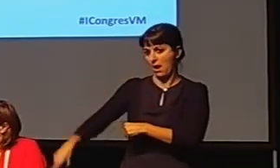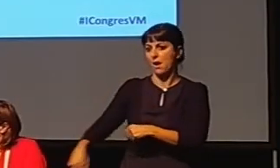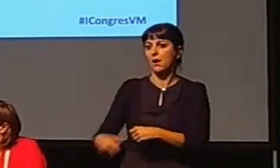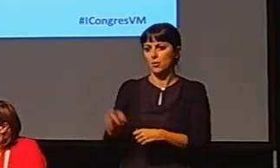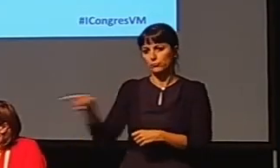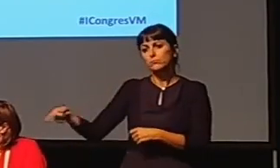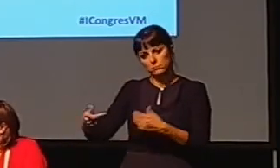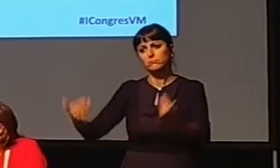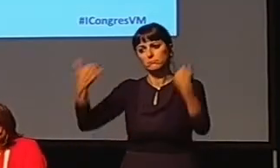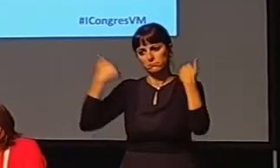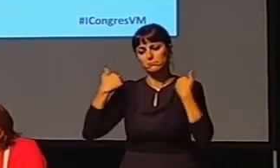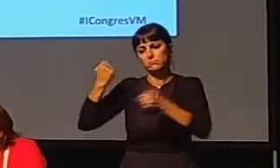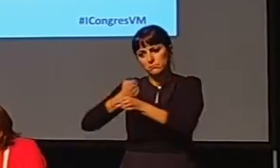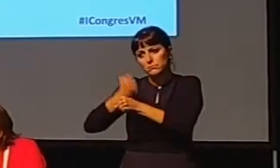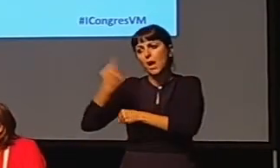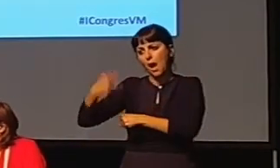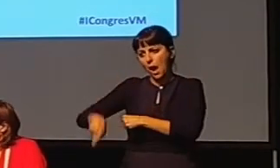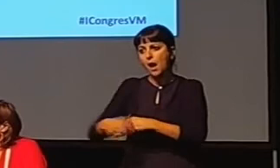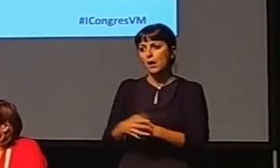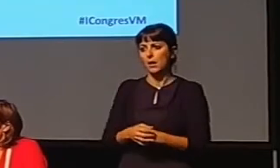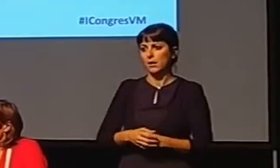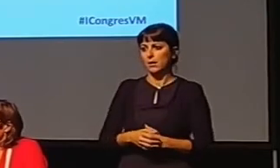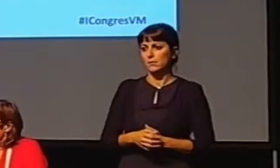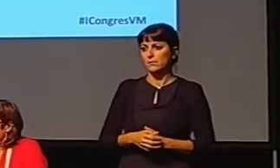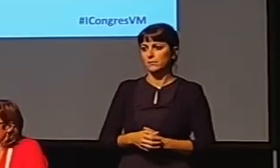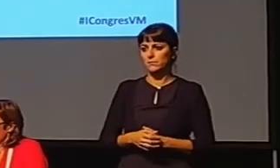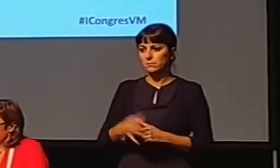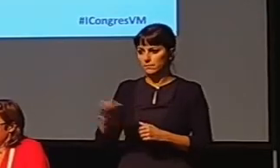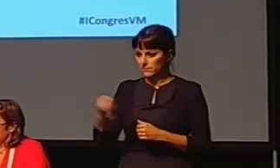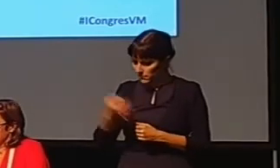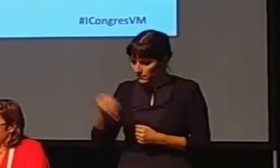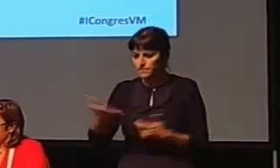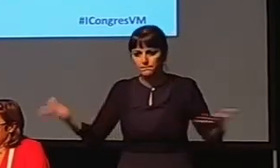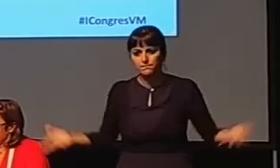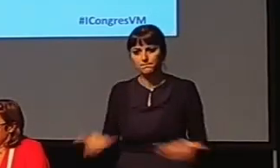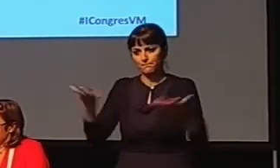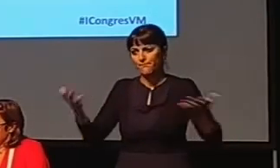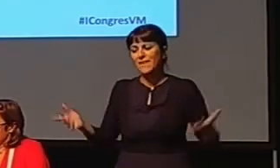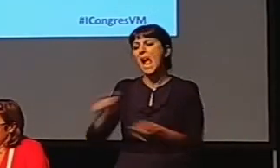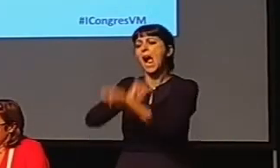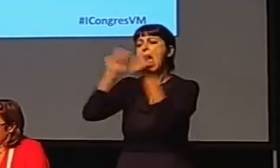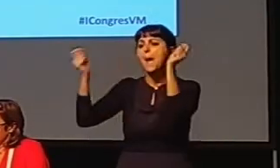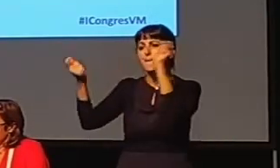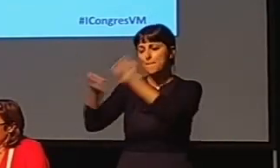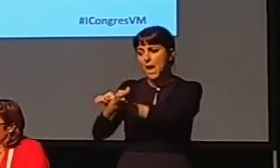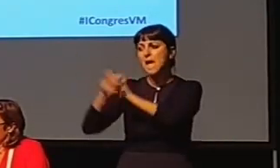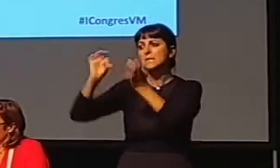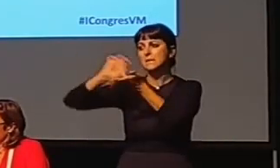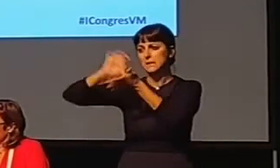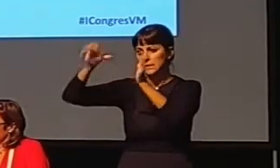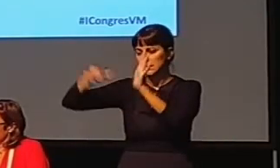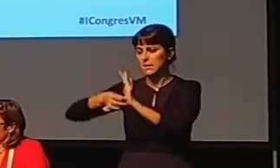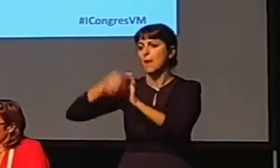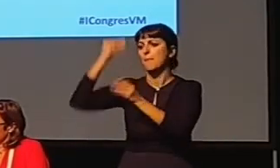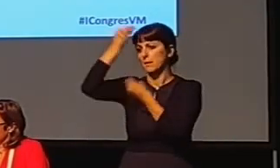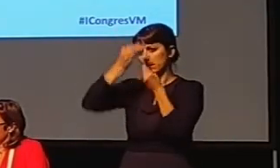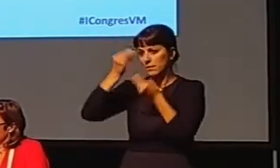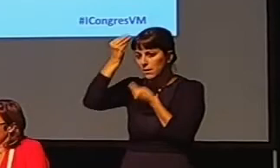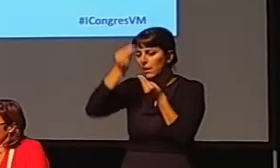té una feina que té que posar en marxa, que és canviar el paradigma de les violències sexuals dintre de l'àmbit